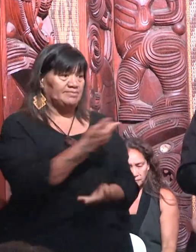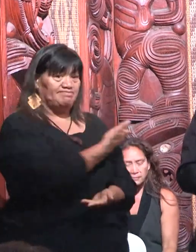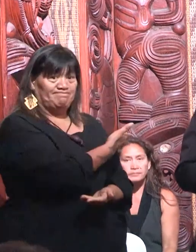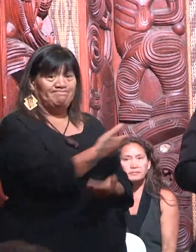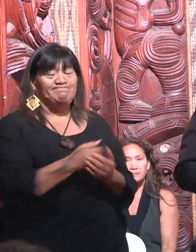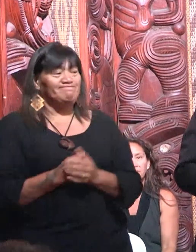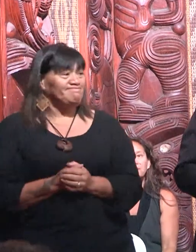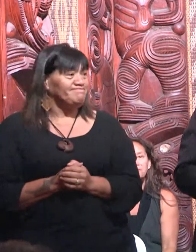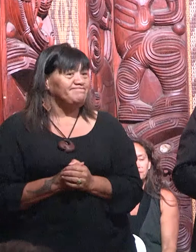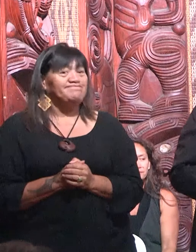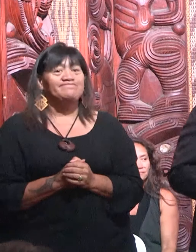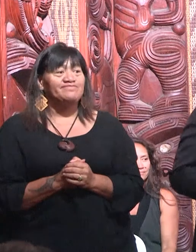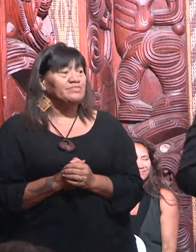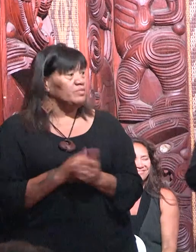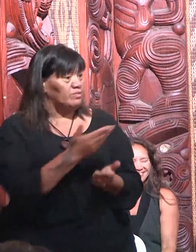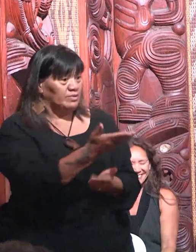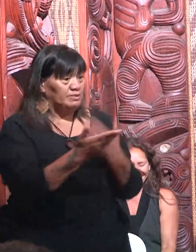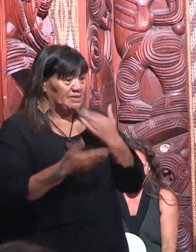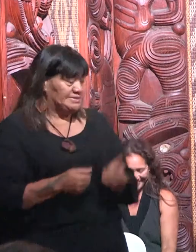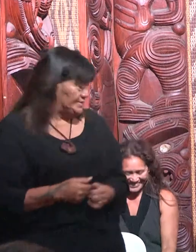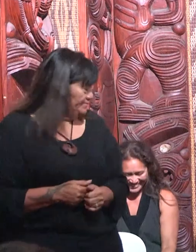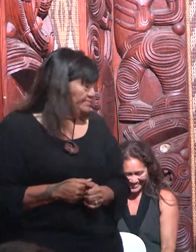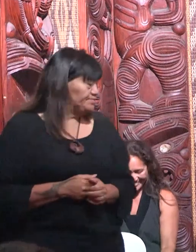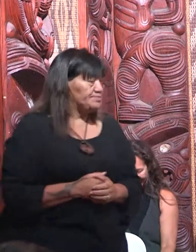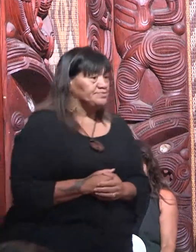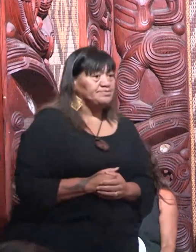Simon. Archbishop.